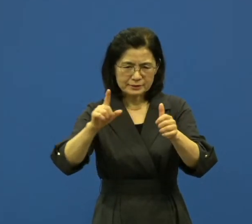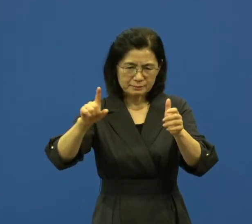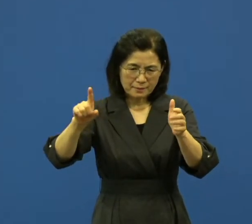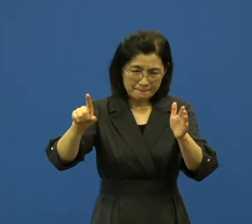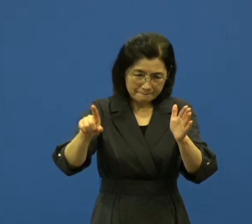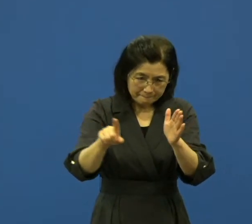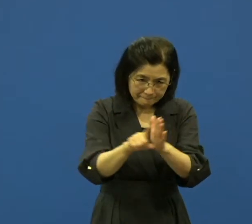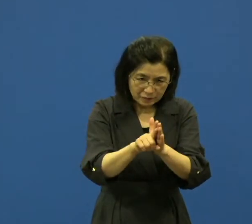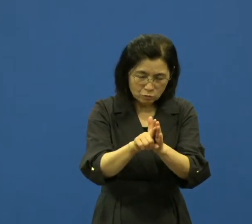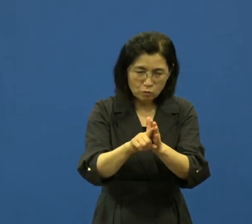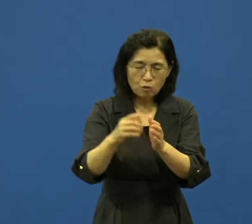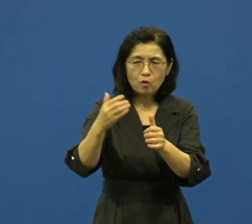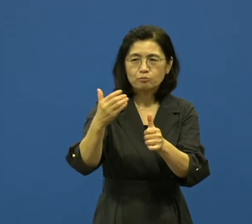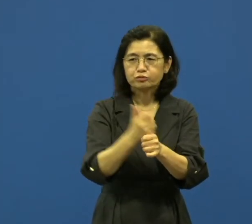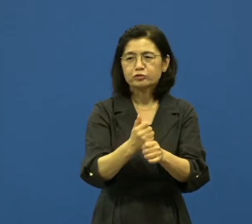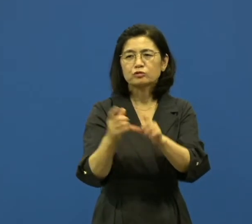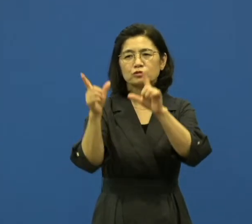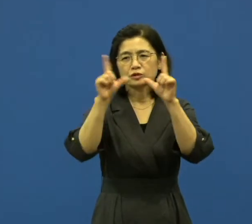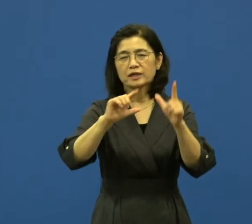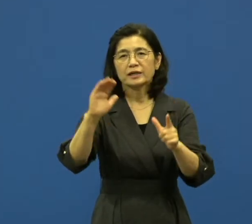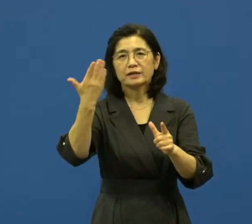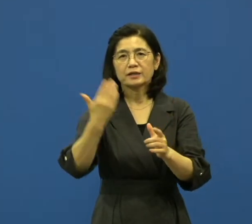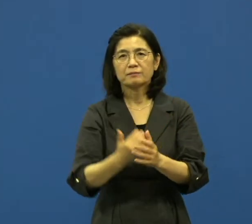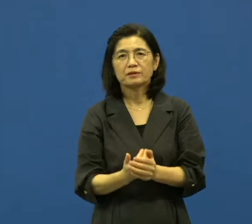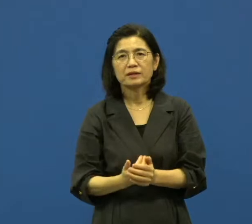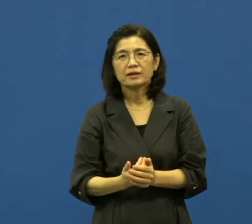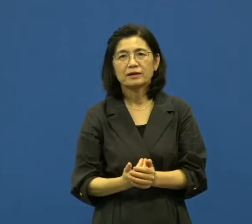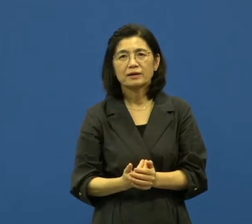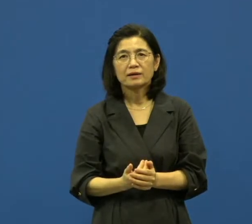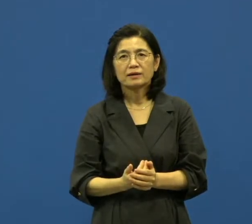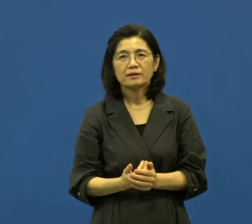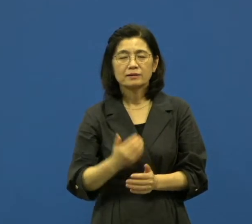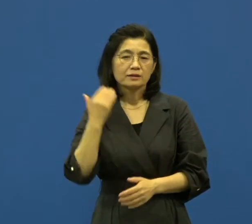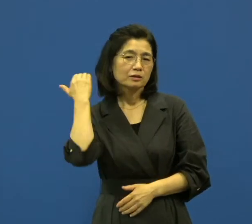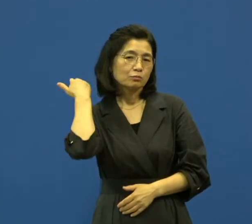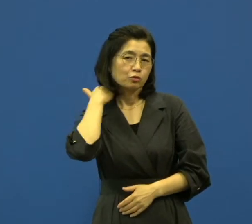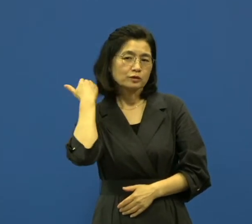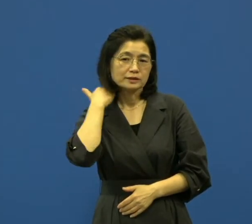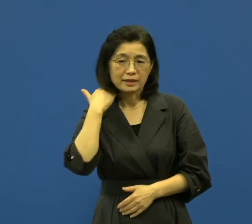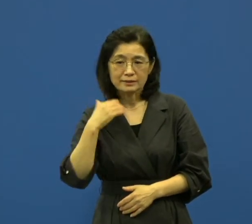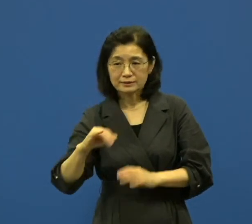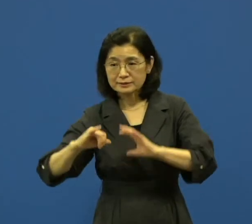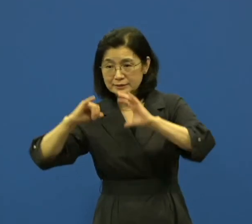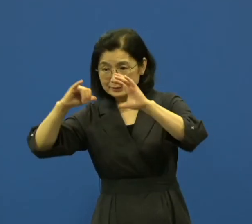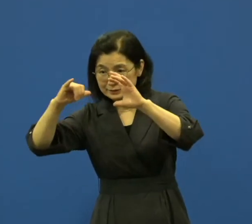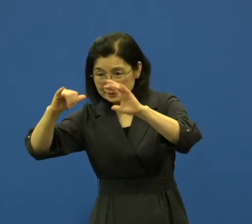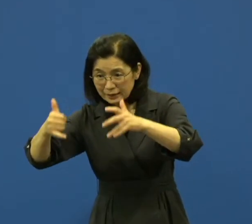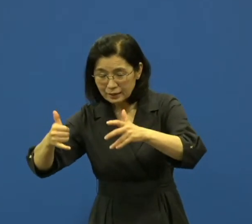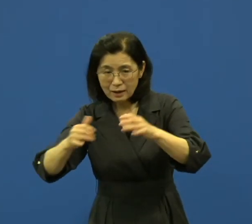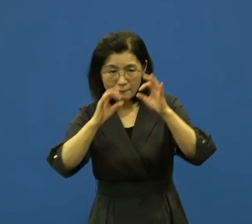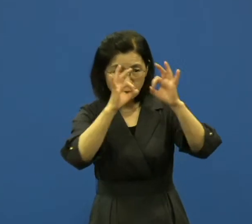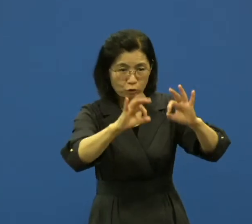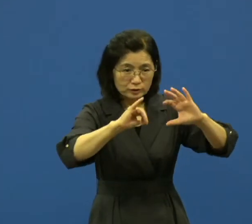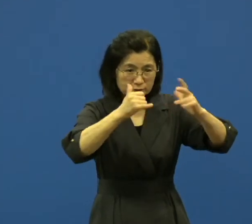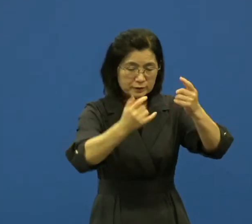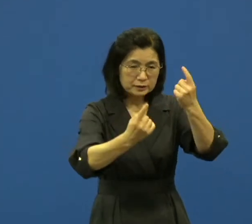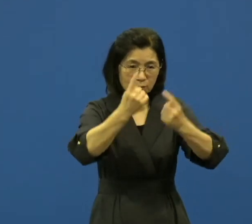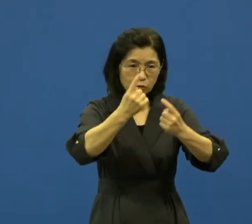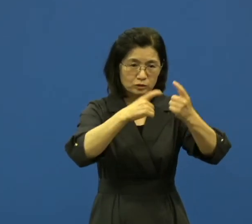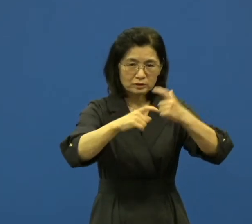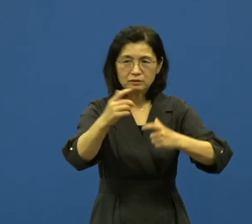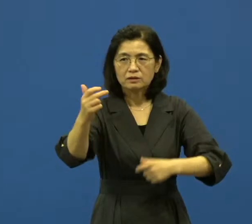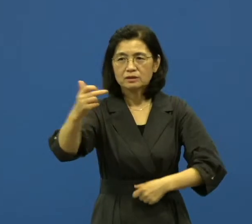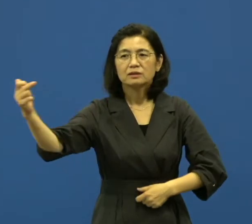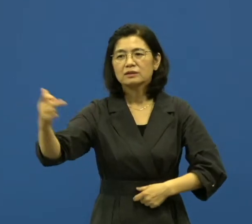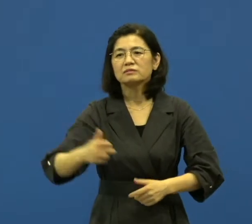약속은 이루어지고야 말 것입니다. 눈에 보이지 않는 것이 보이는 것보다 더 큽니다. 보이지 않는 것에 의해서 보이는 것이 움직여지고